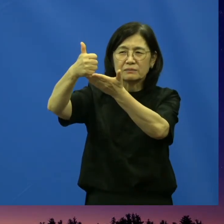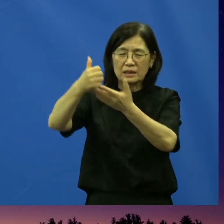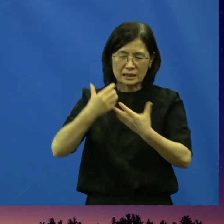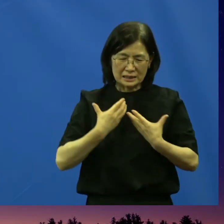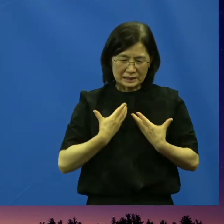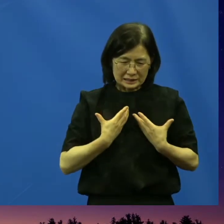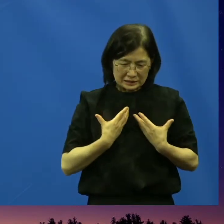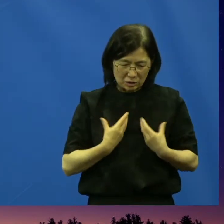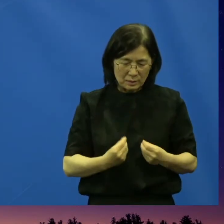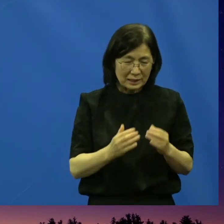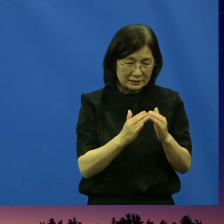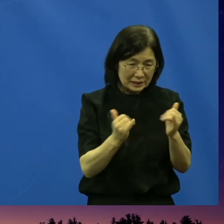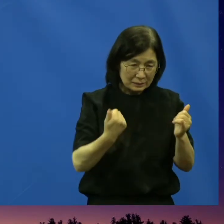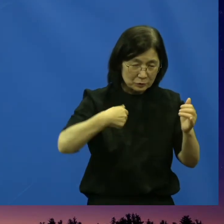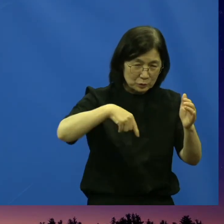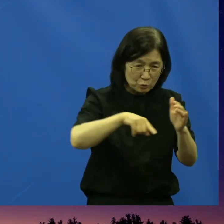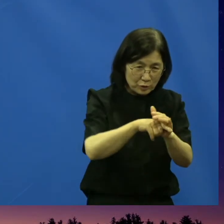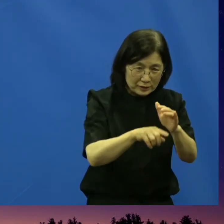위한 피난처입니다.